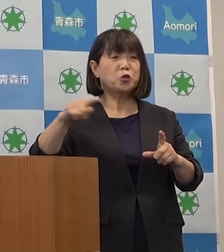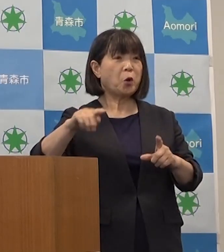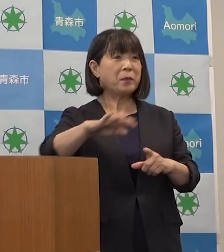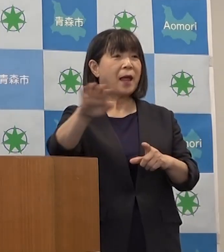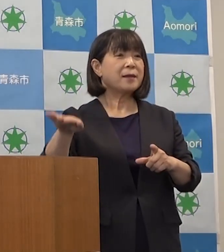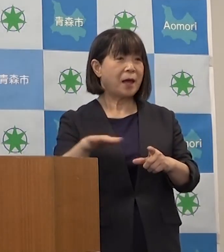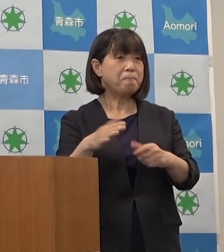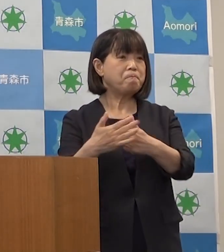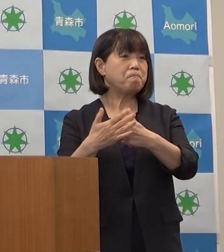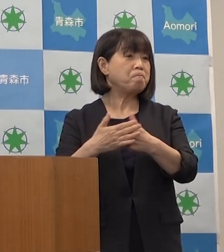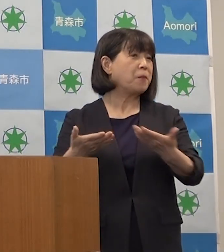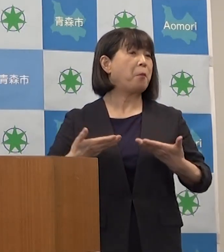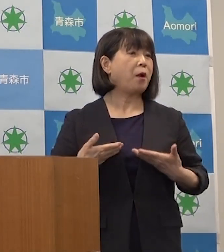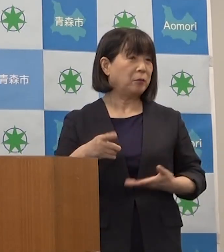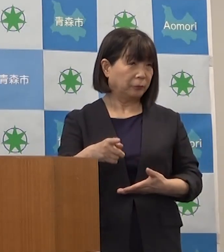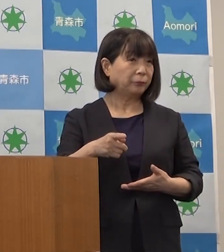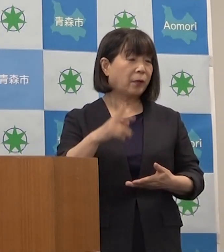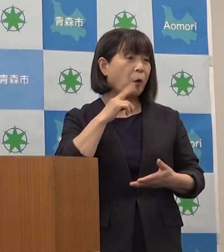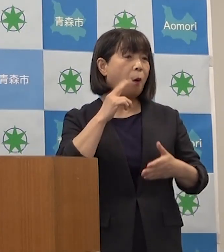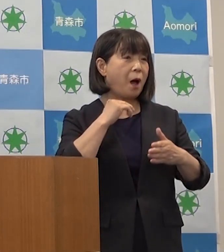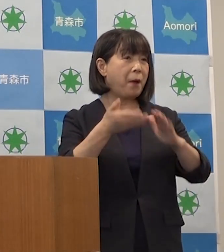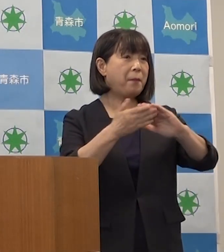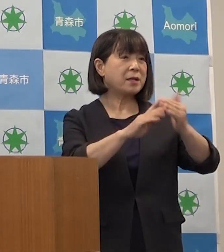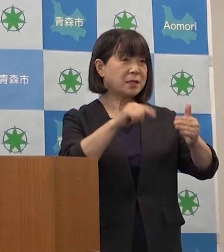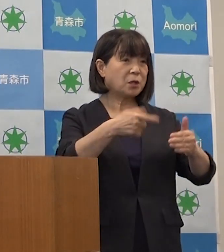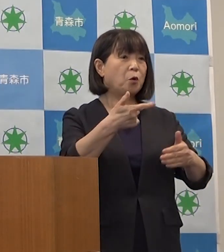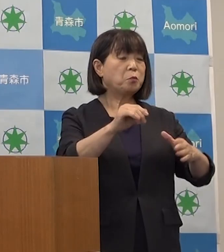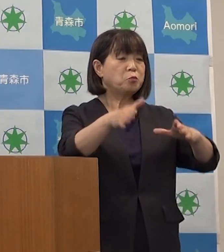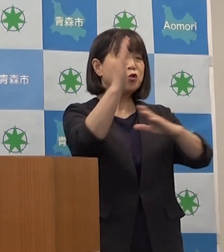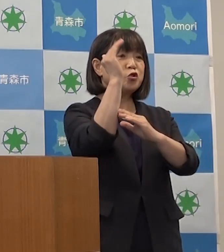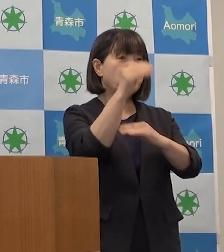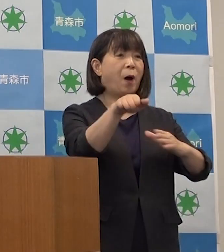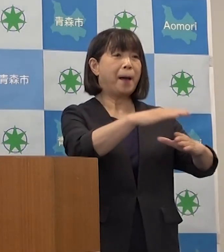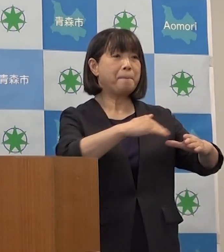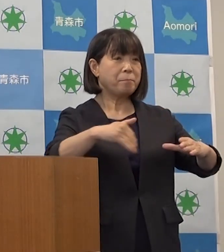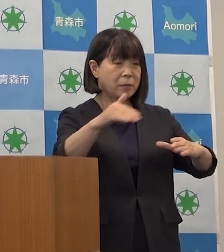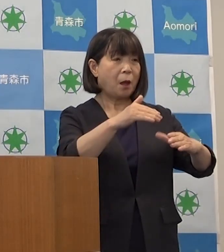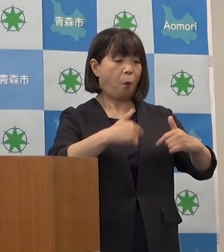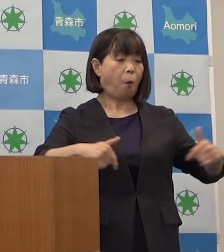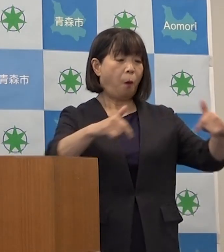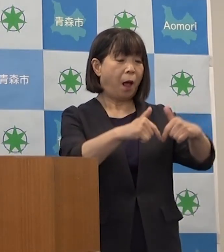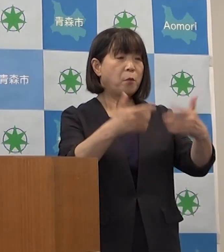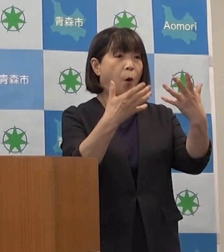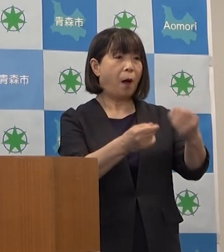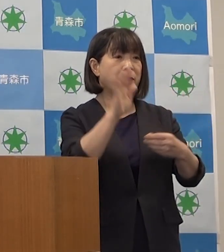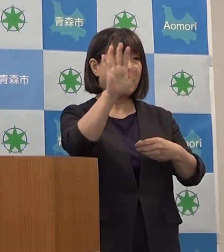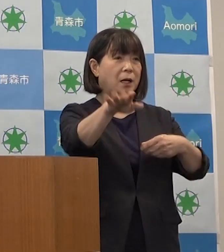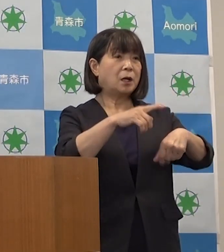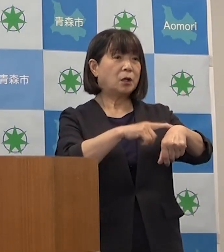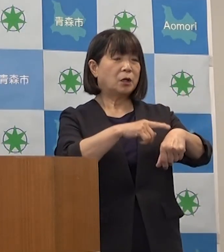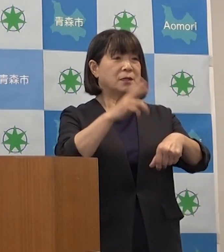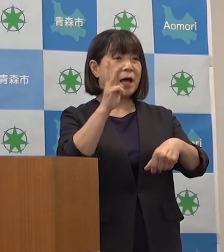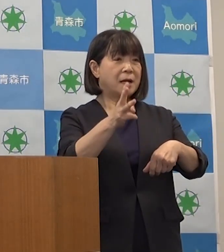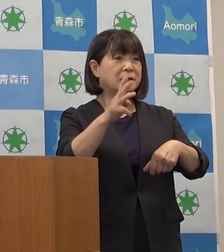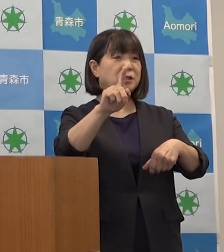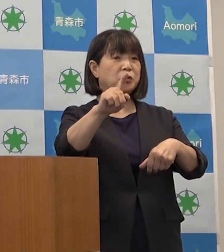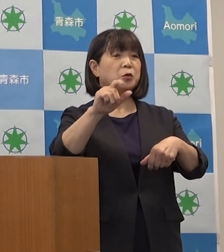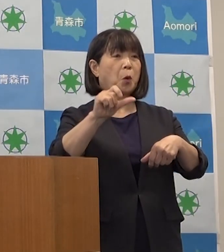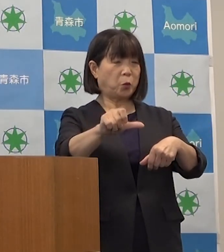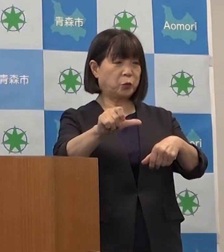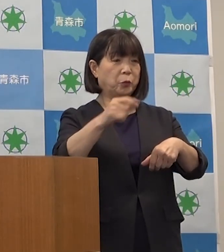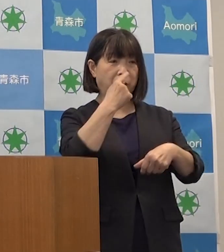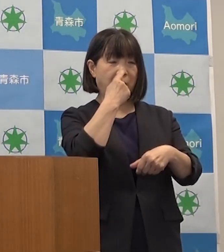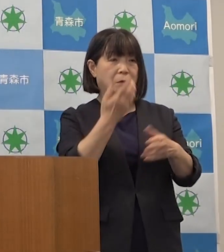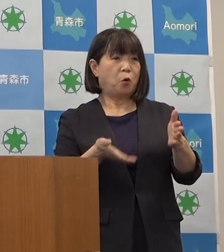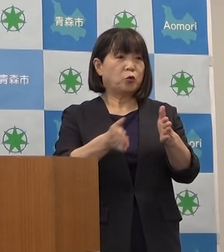くとともに横浜町で開催の陸奥湾フォーラム終了後の15時15分には私も含め